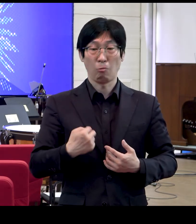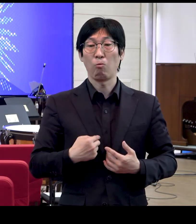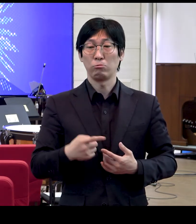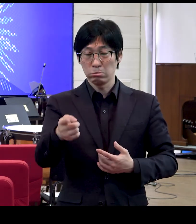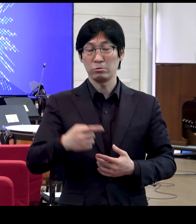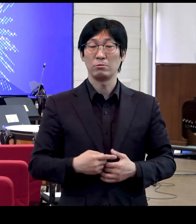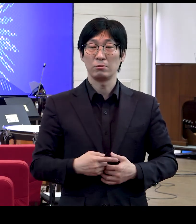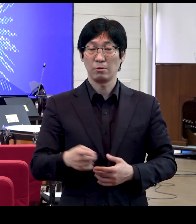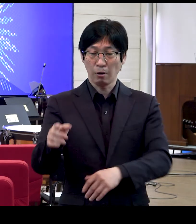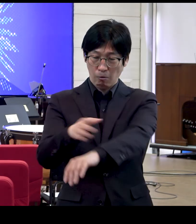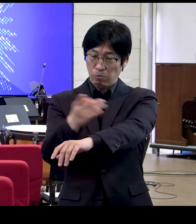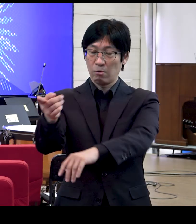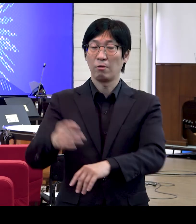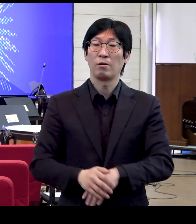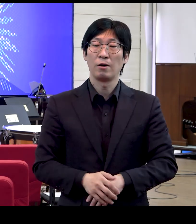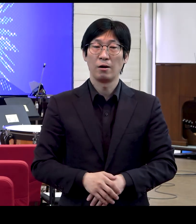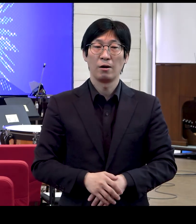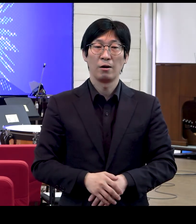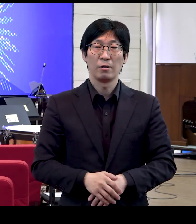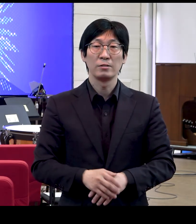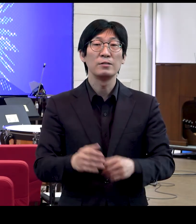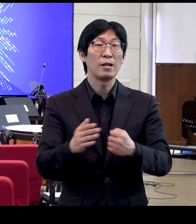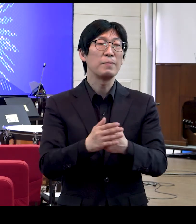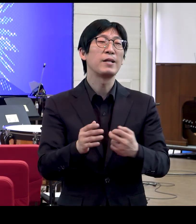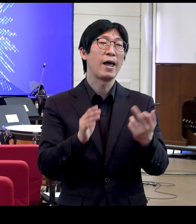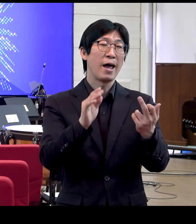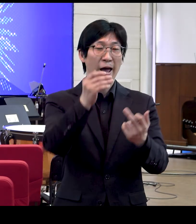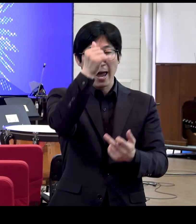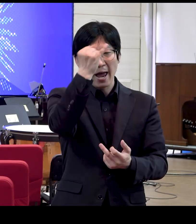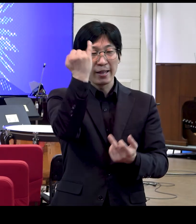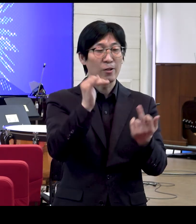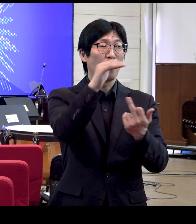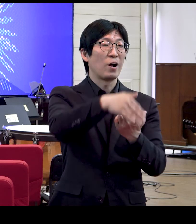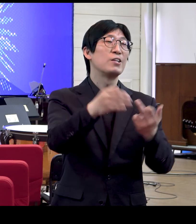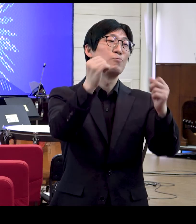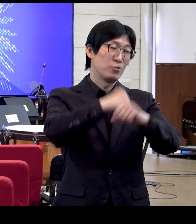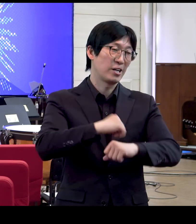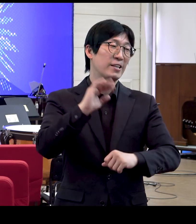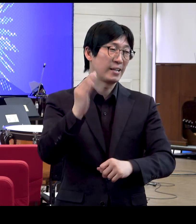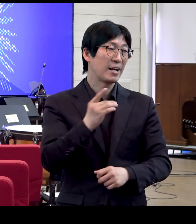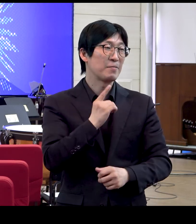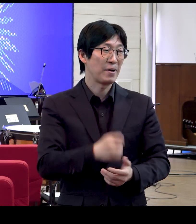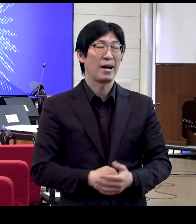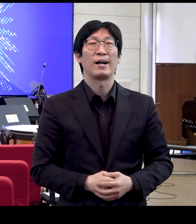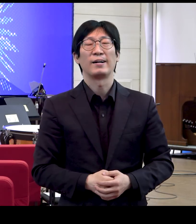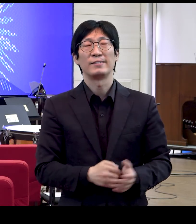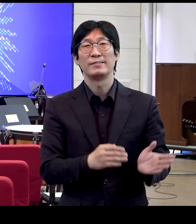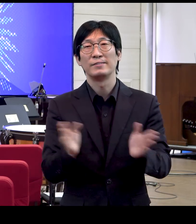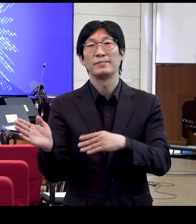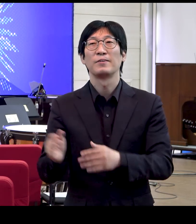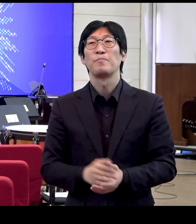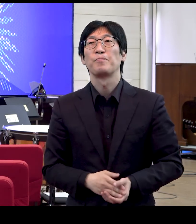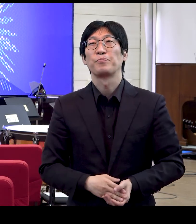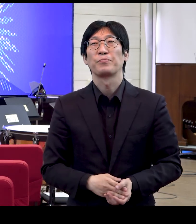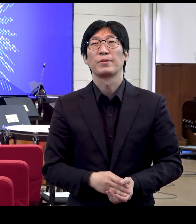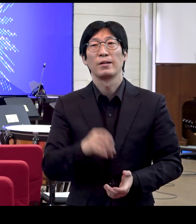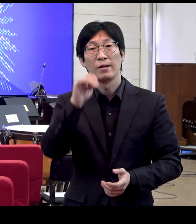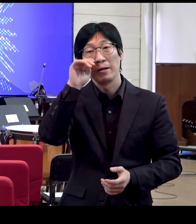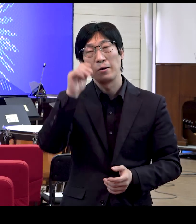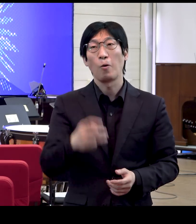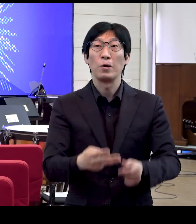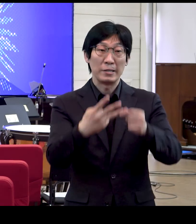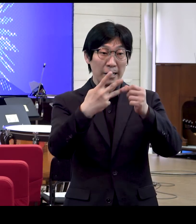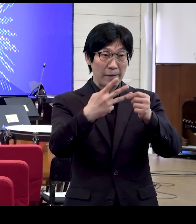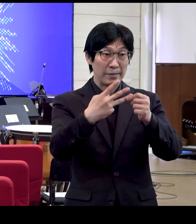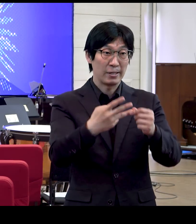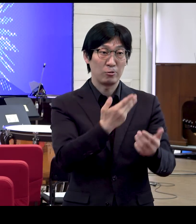이런 문제가 벌어지는 거죠. 에덴은 그렇게 무너졌다는 것이죠. 자, 이제 세 번째,